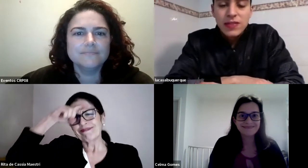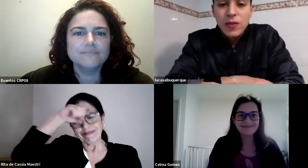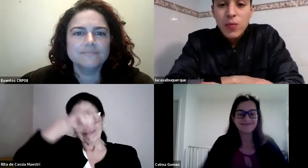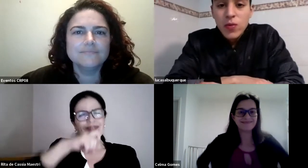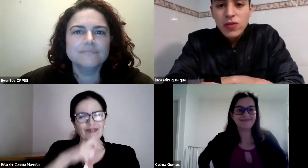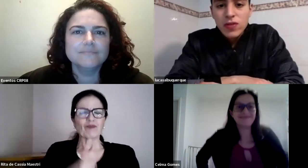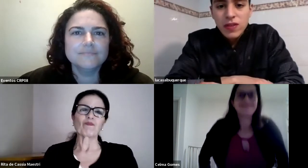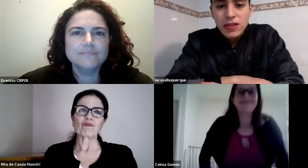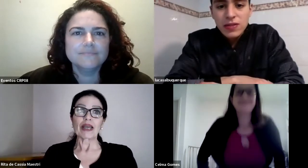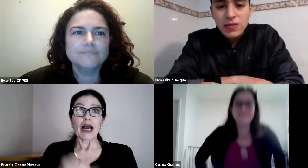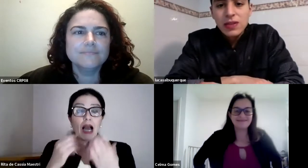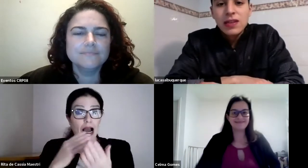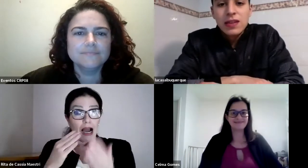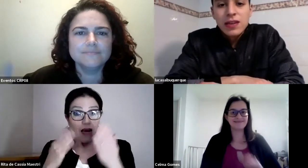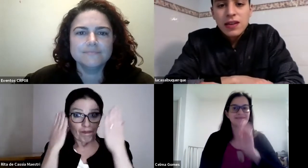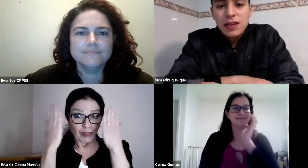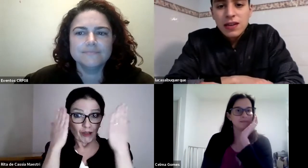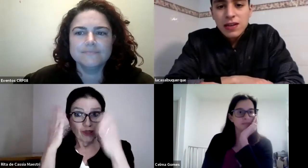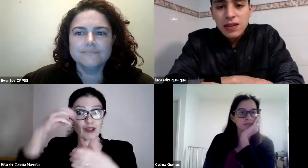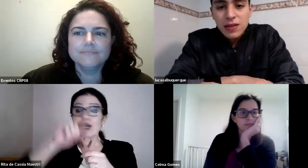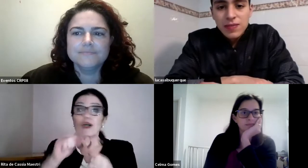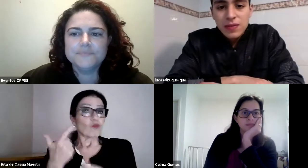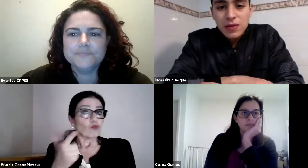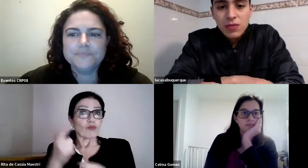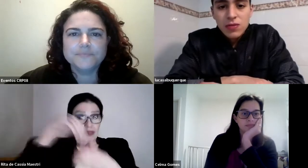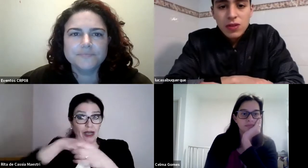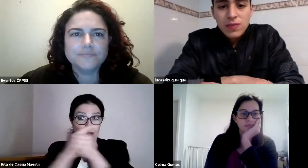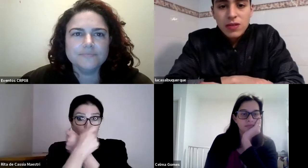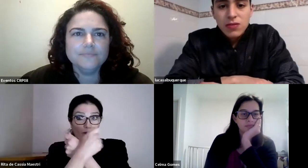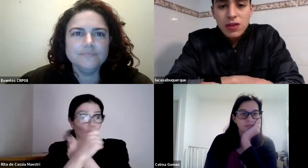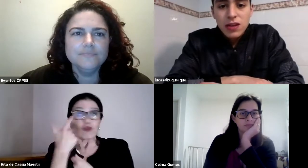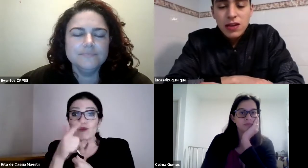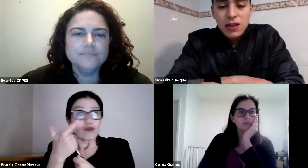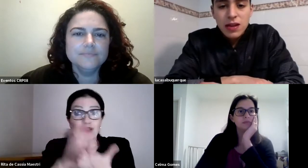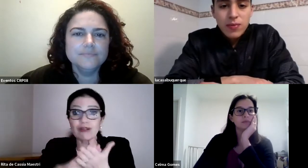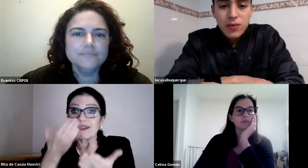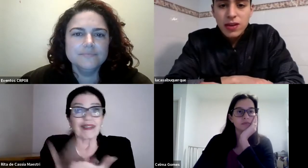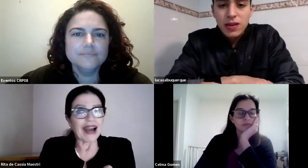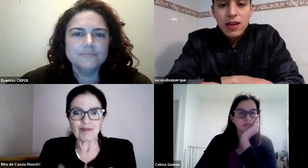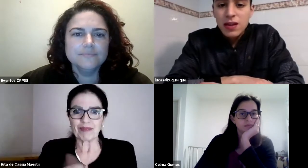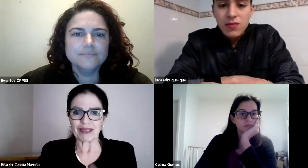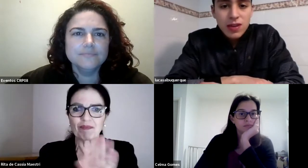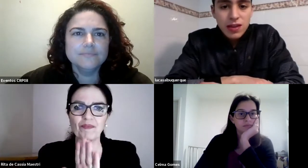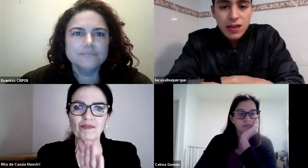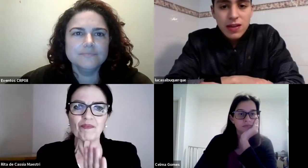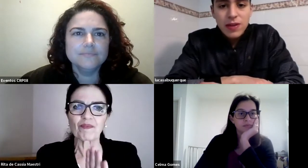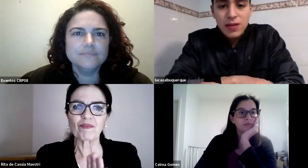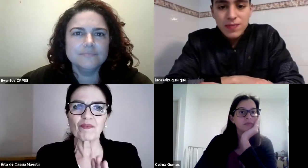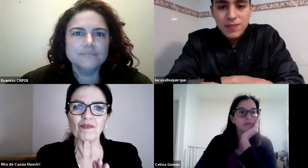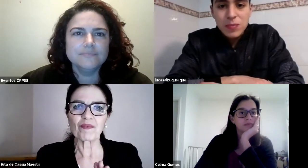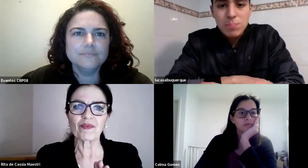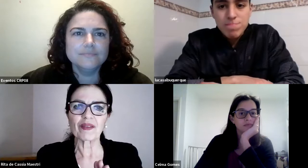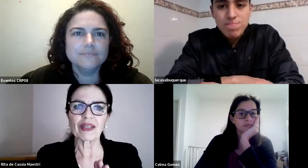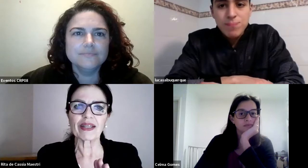psicologia, e foi muito difícil. O curso de psicologia da PUC não tinha